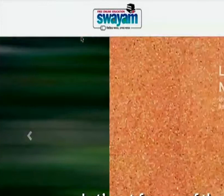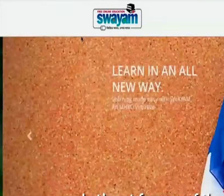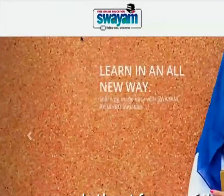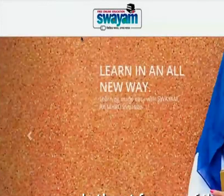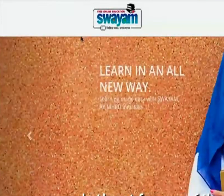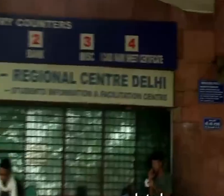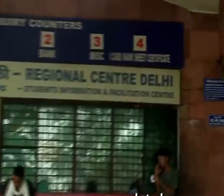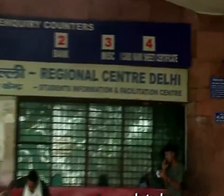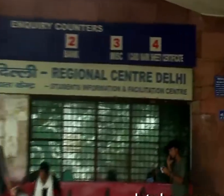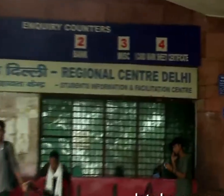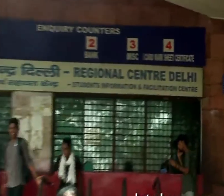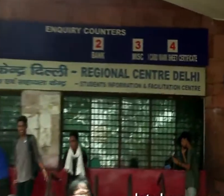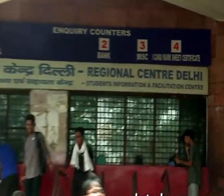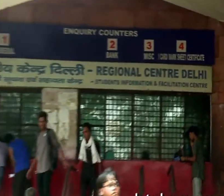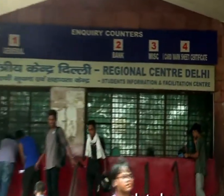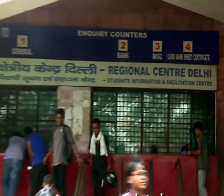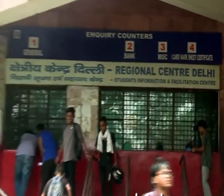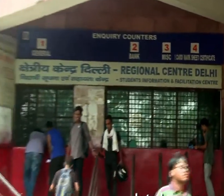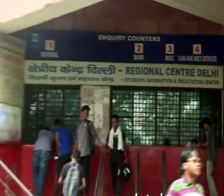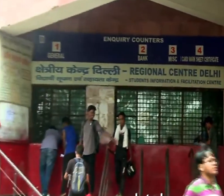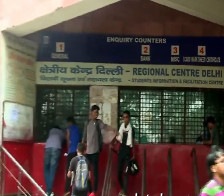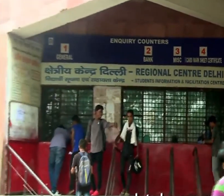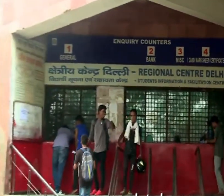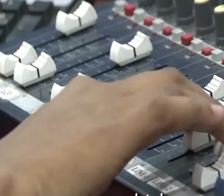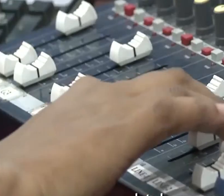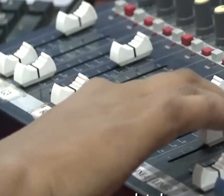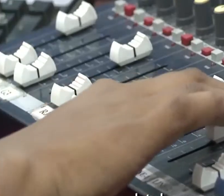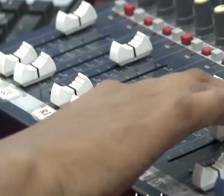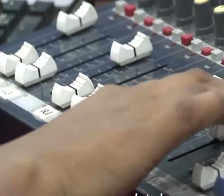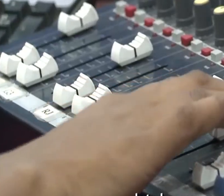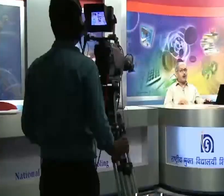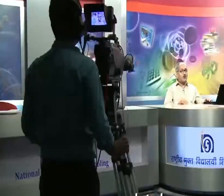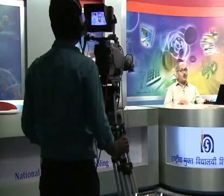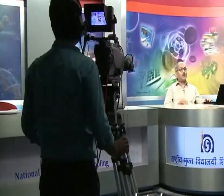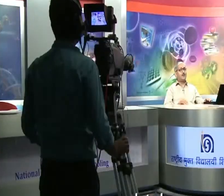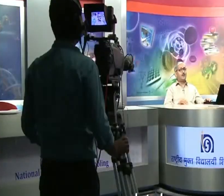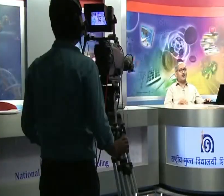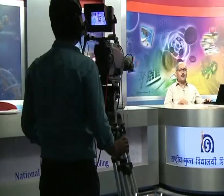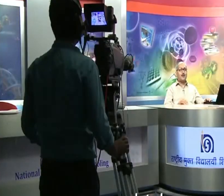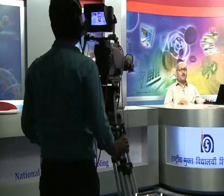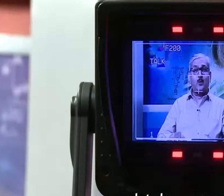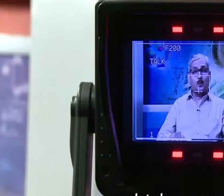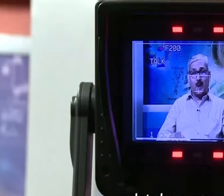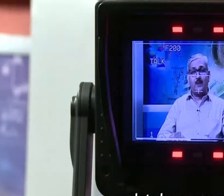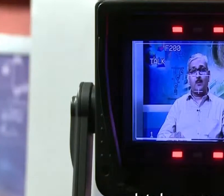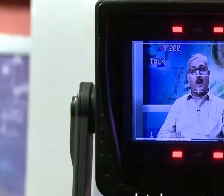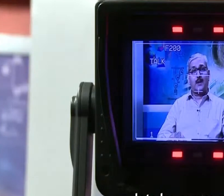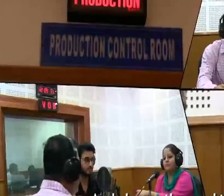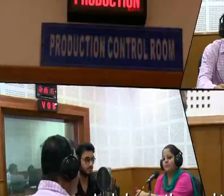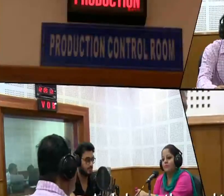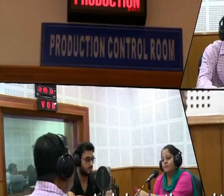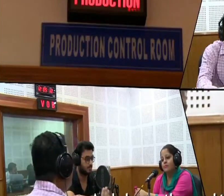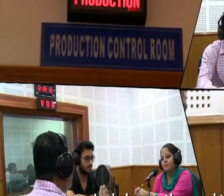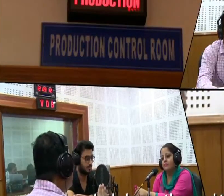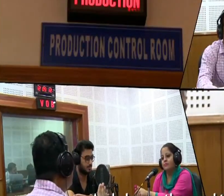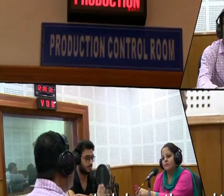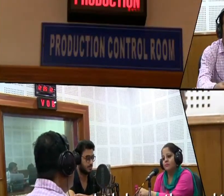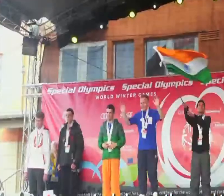चुने हम, अपना दीपक स्वयं बने हम, अपना